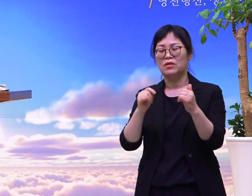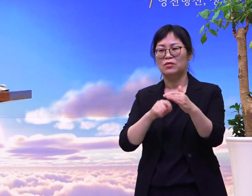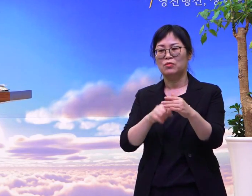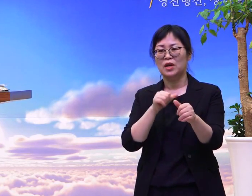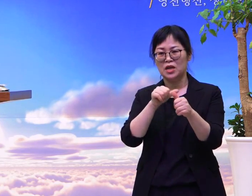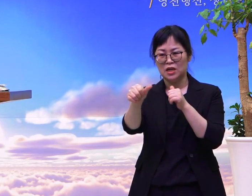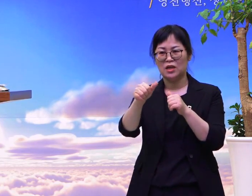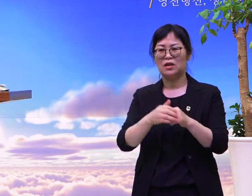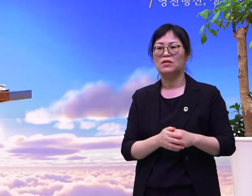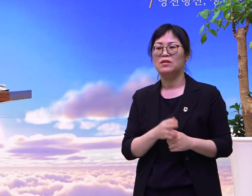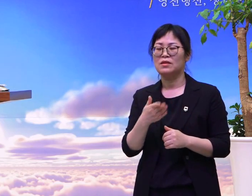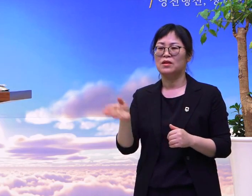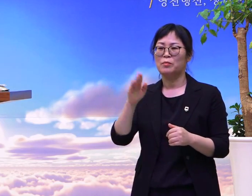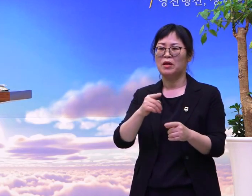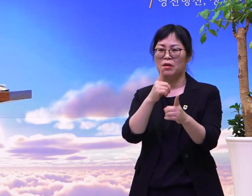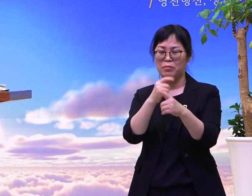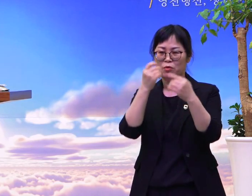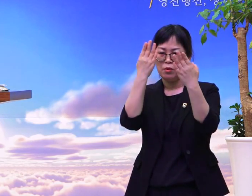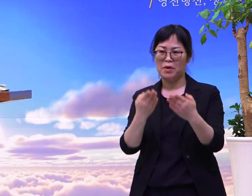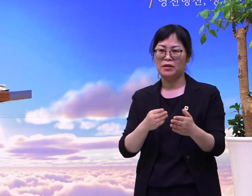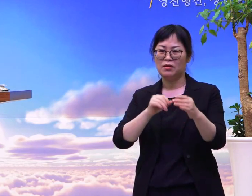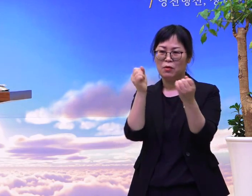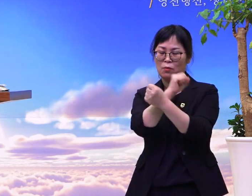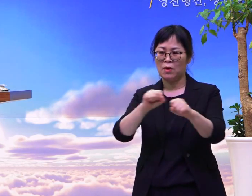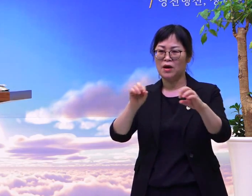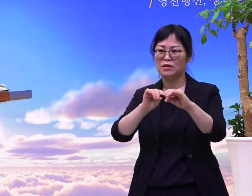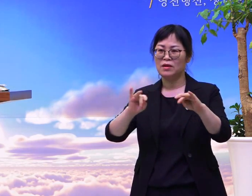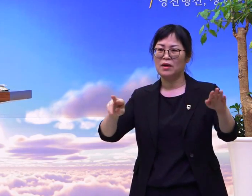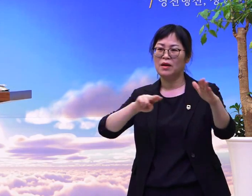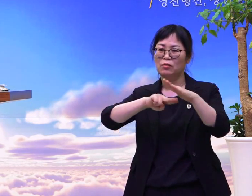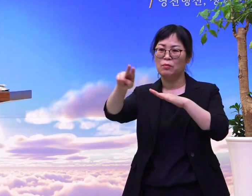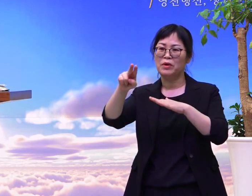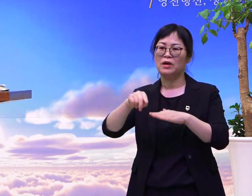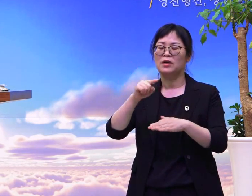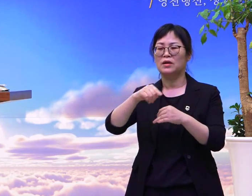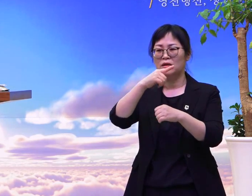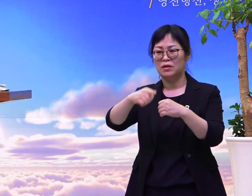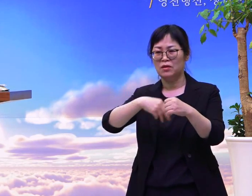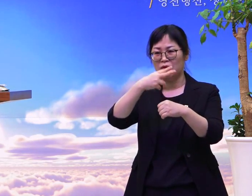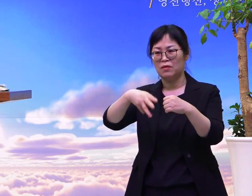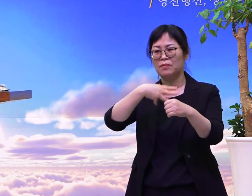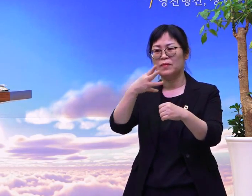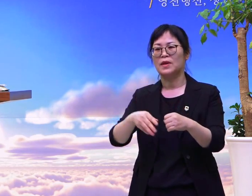받아서 광야로 헤매며 도피하던 그 수년간의 세월들 속에서,